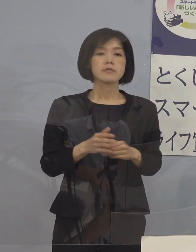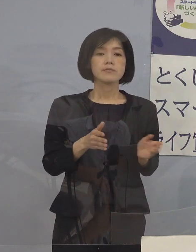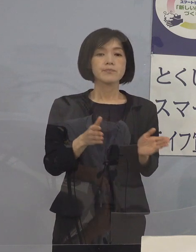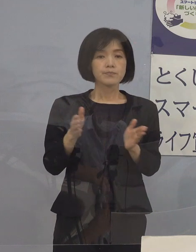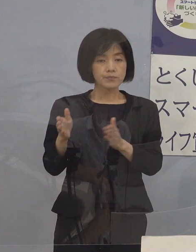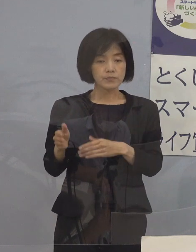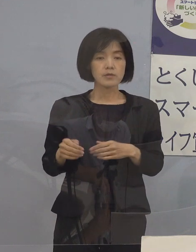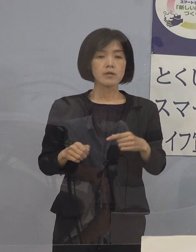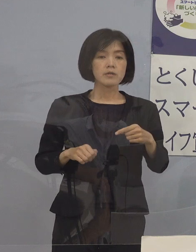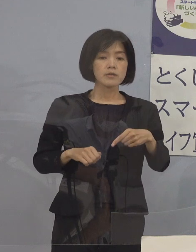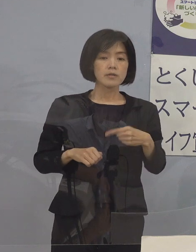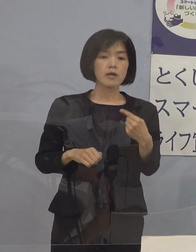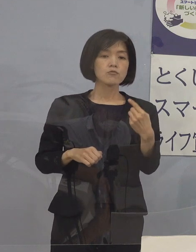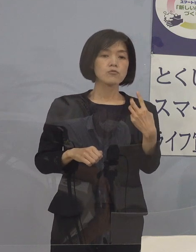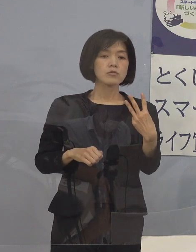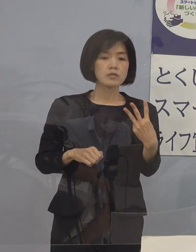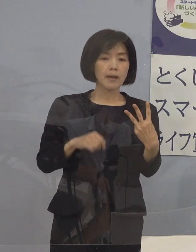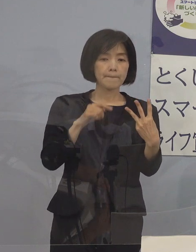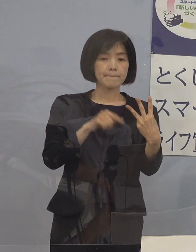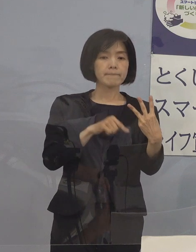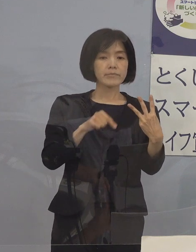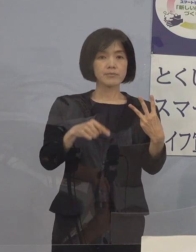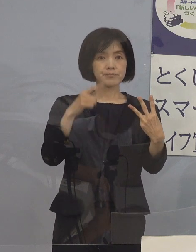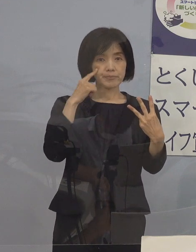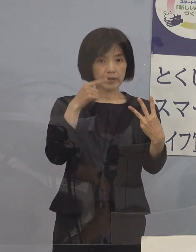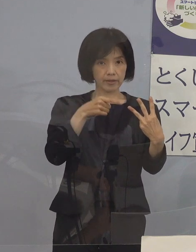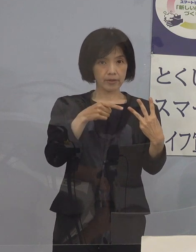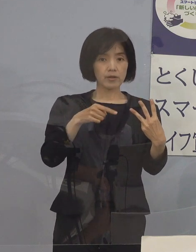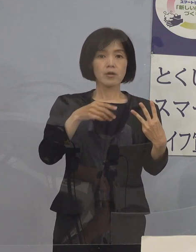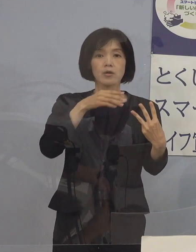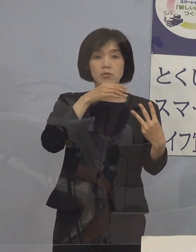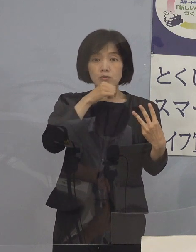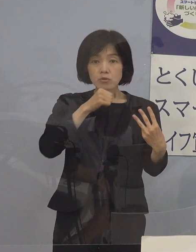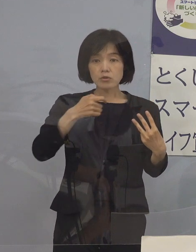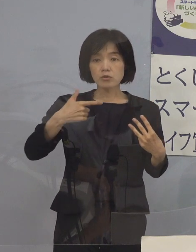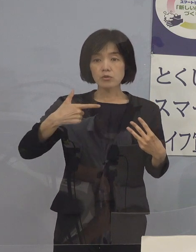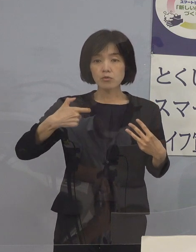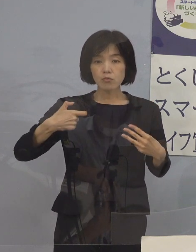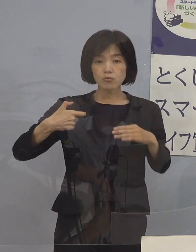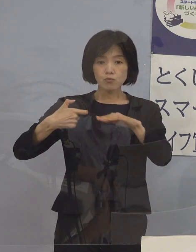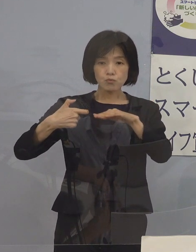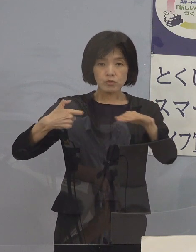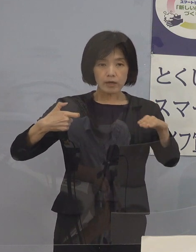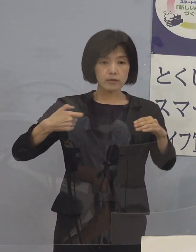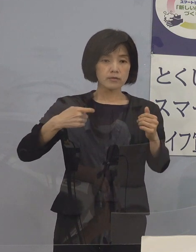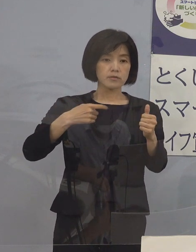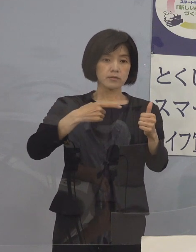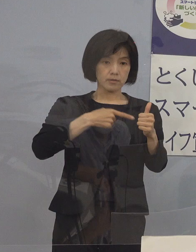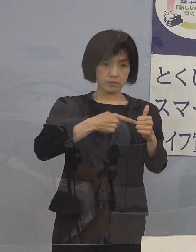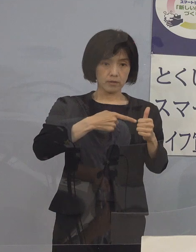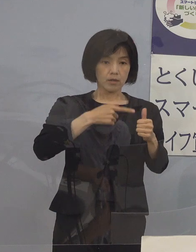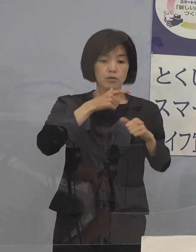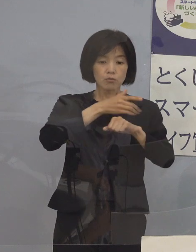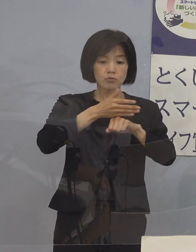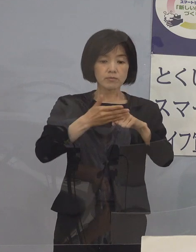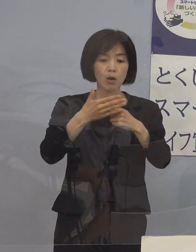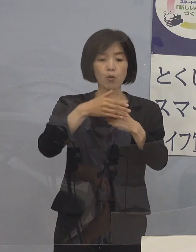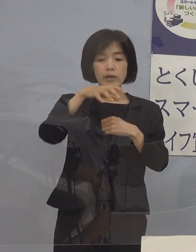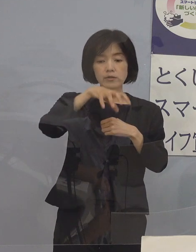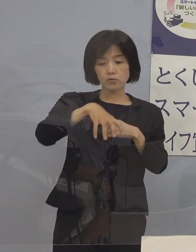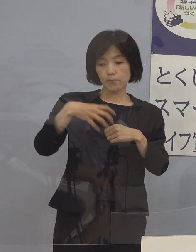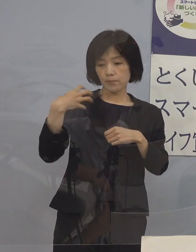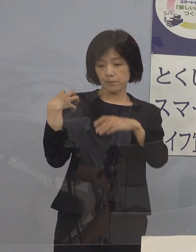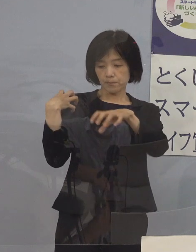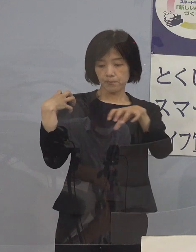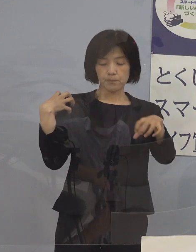きまして103例目の方、年代は60代男性、徳島保健所管